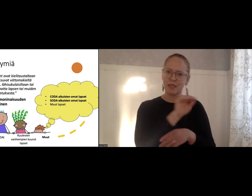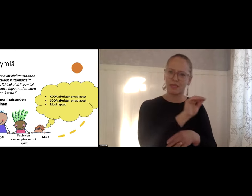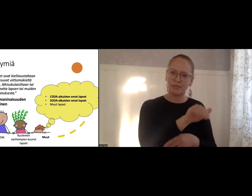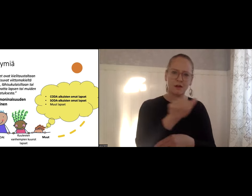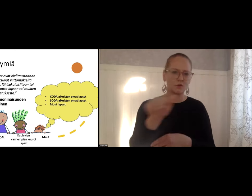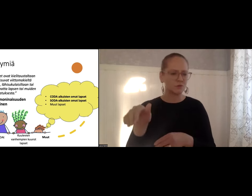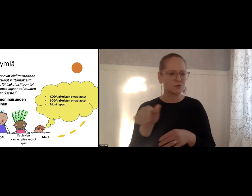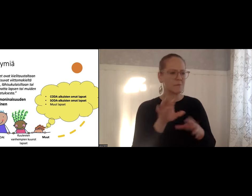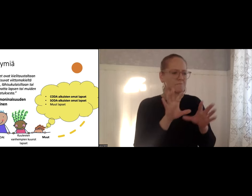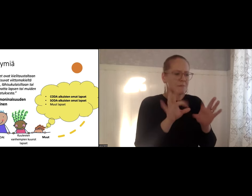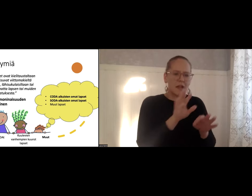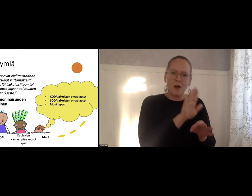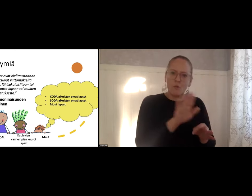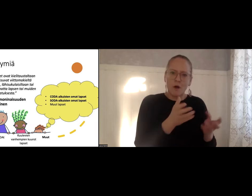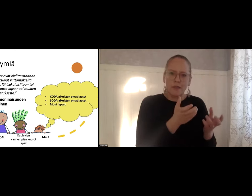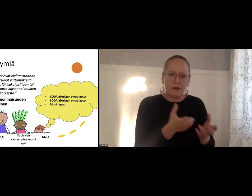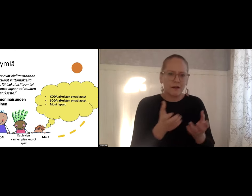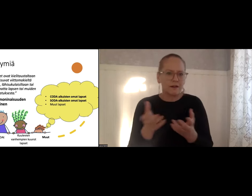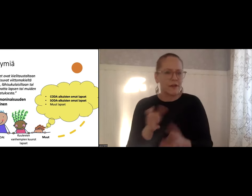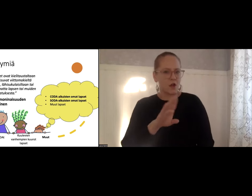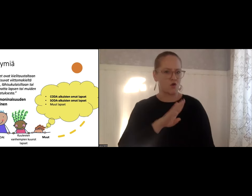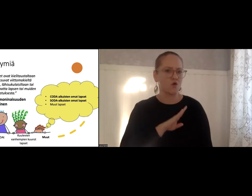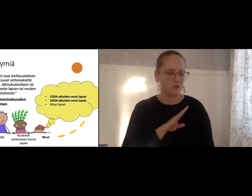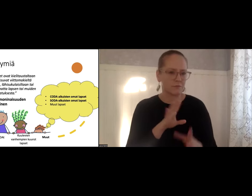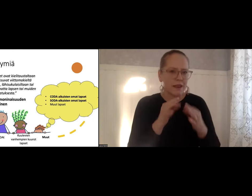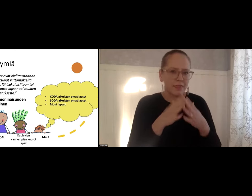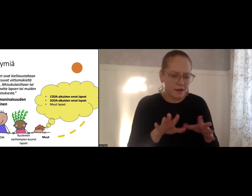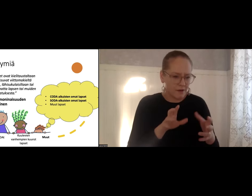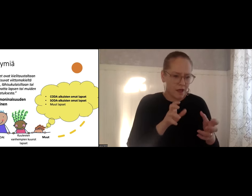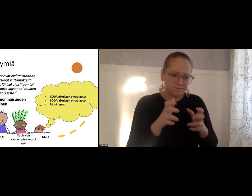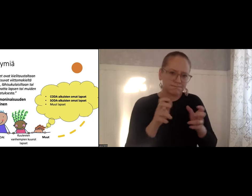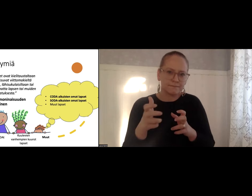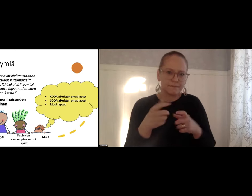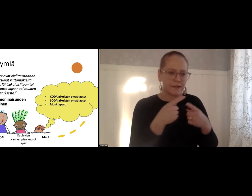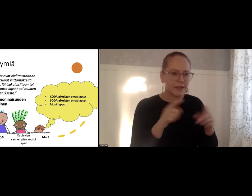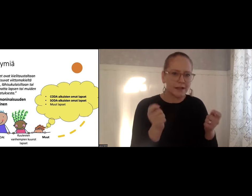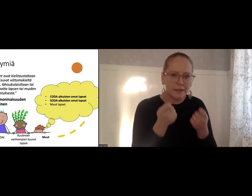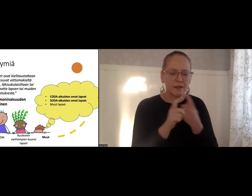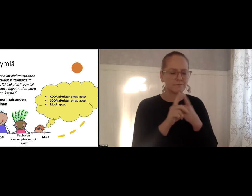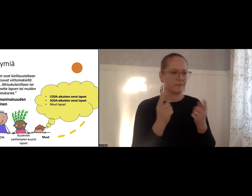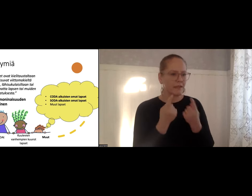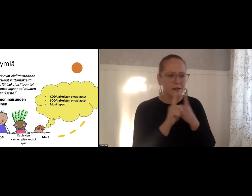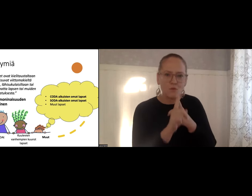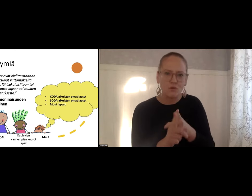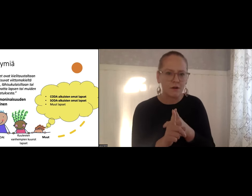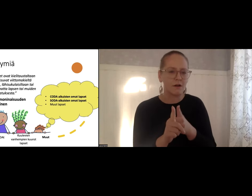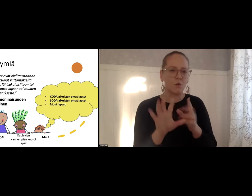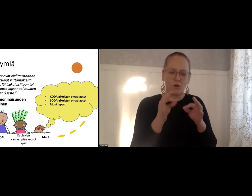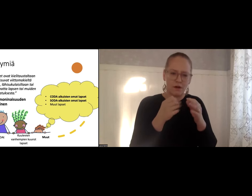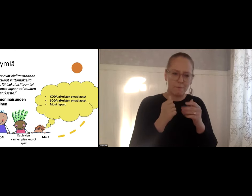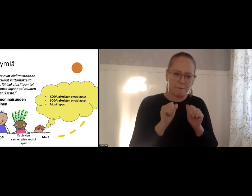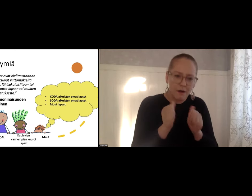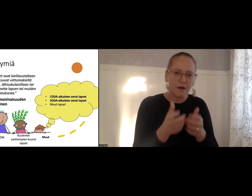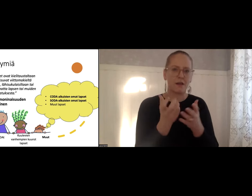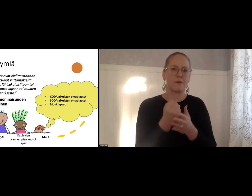Eli samalla me voimme lähteä miettimään, että kun lapset tulevat niin erilaisista taustoista, niin mitä se tarkoittaa heidän tarpeidensa